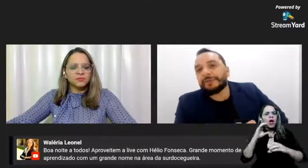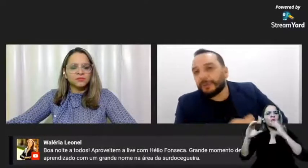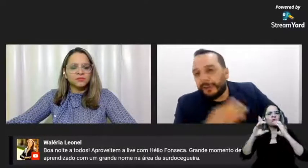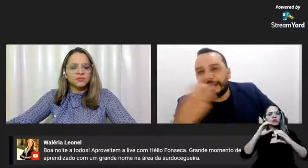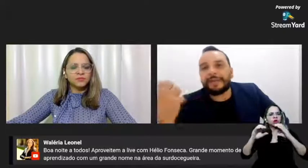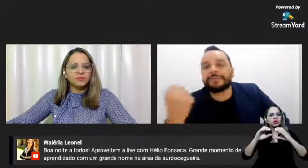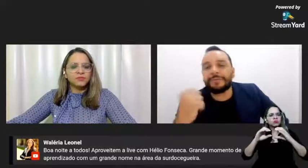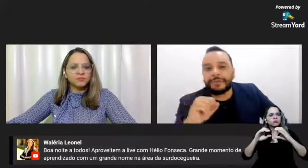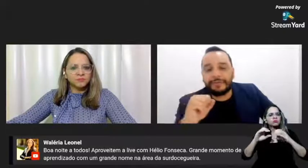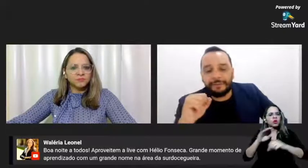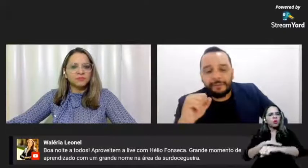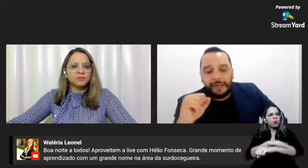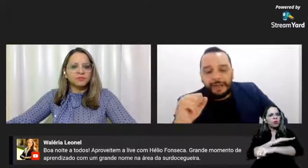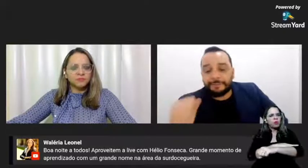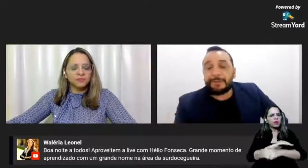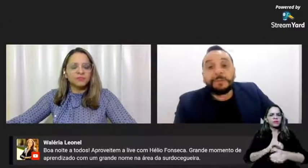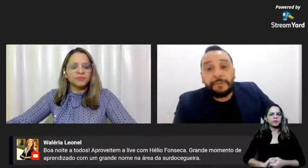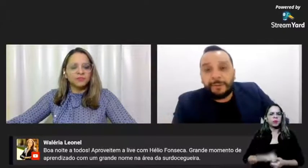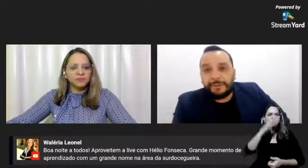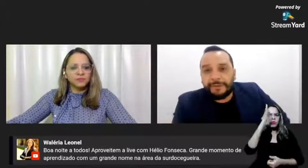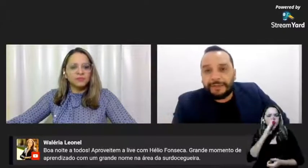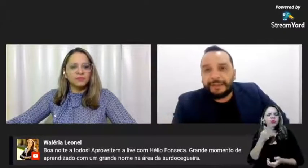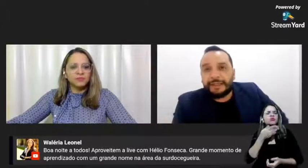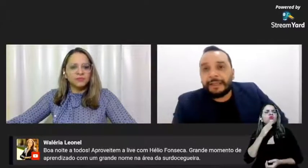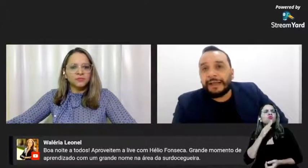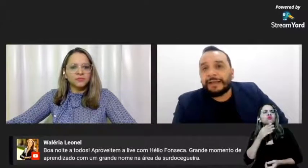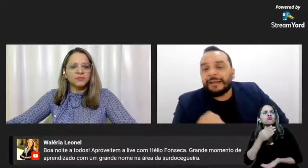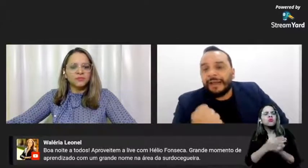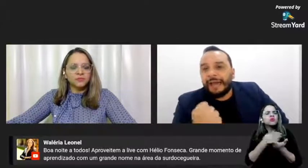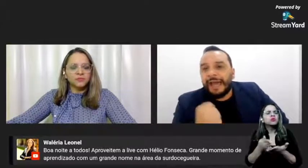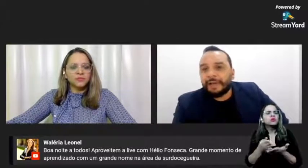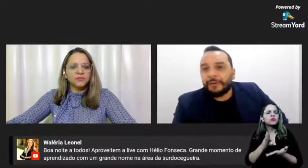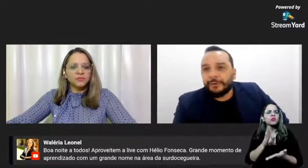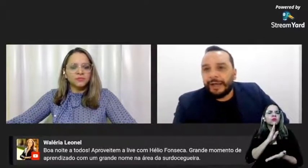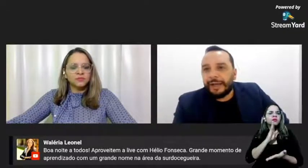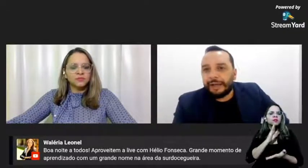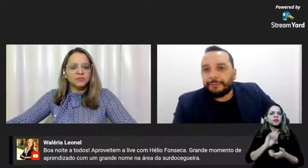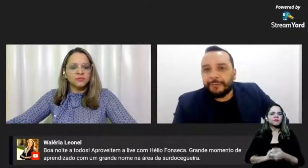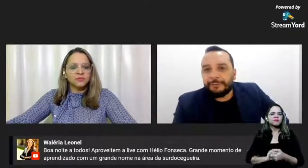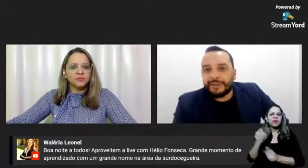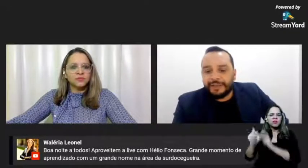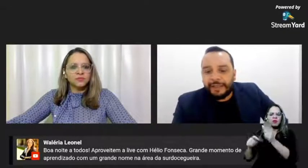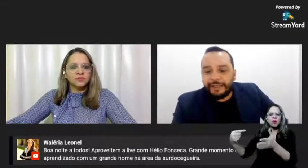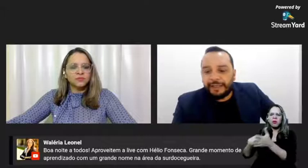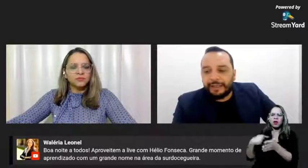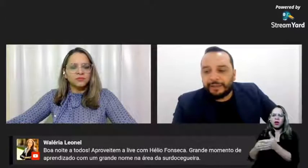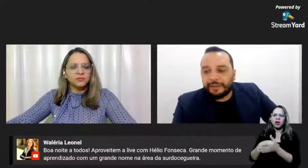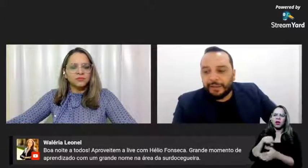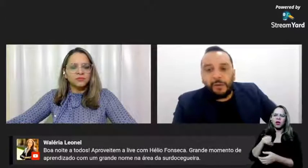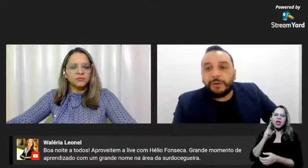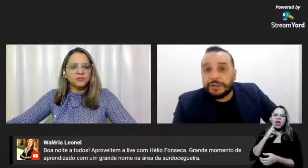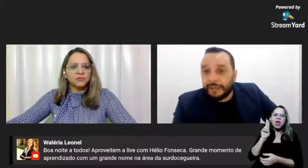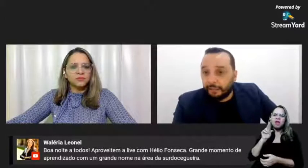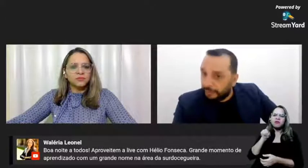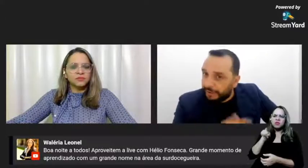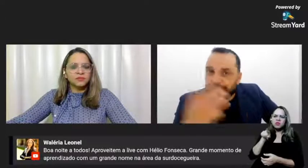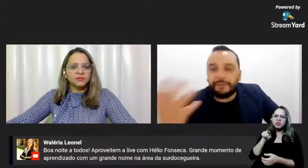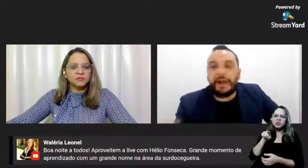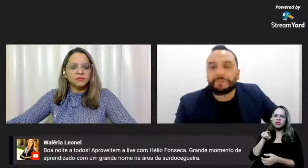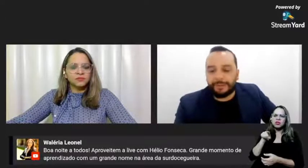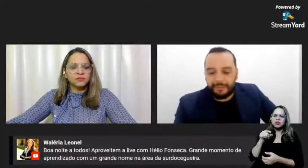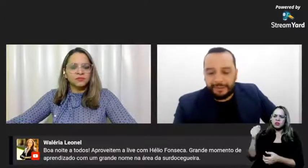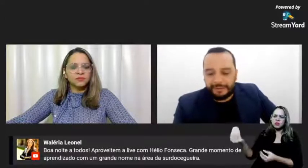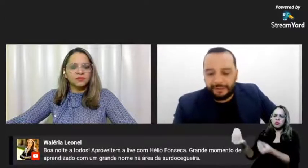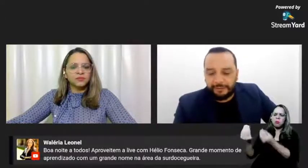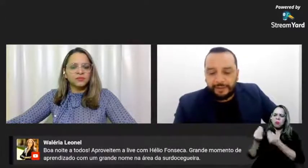começou a ganhar notoriedade no Brasil. As pessoas me perguntam assim, né, Hélio, foi você que trouxe a